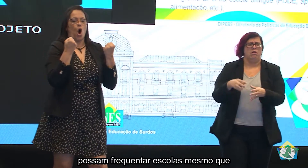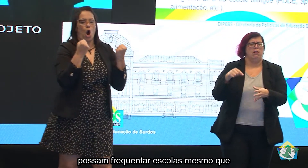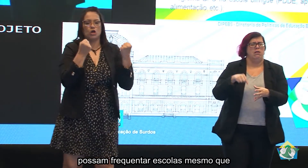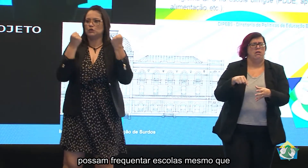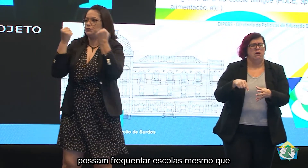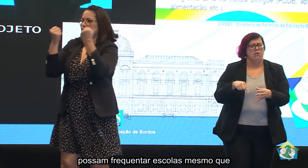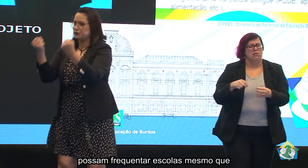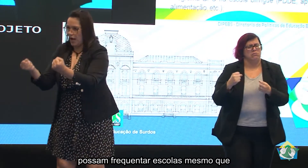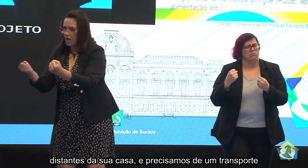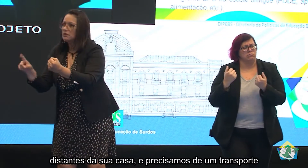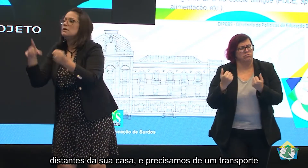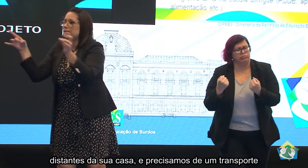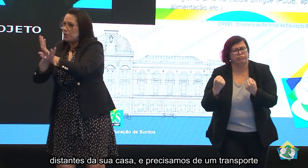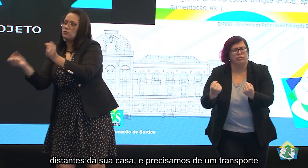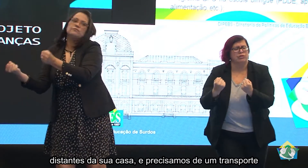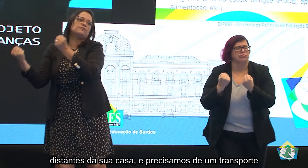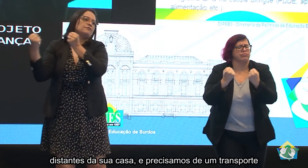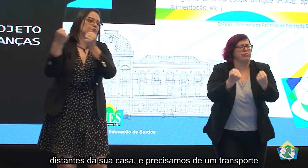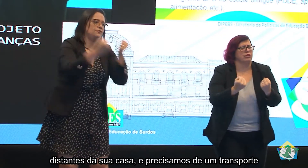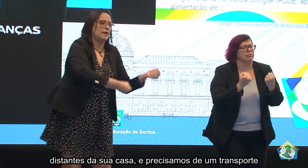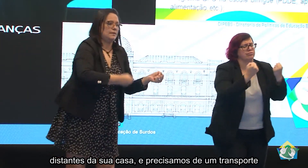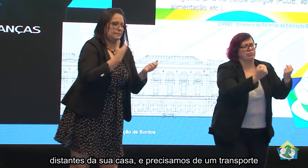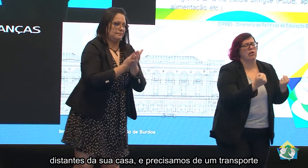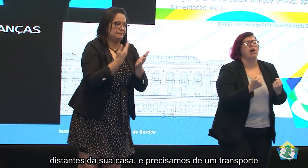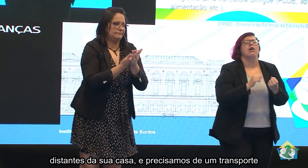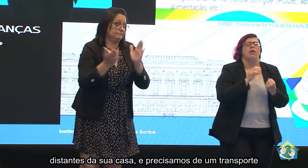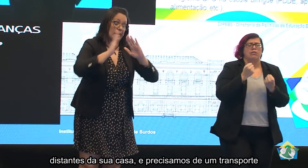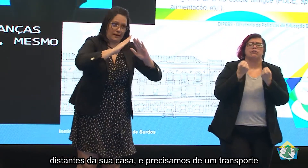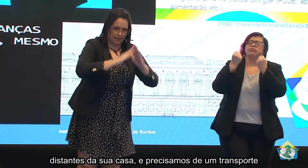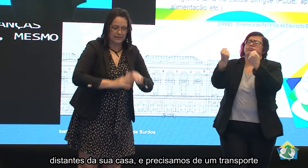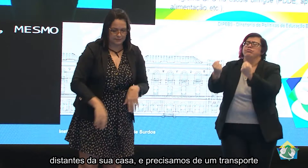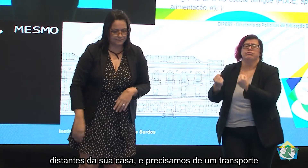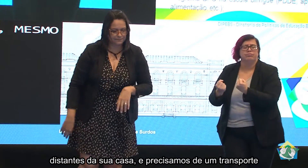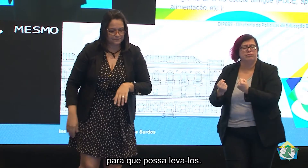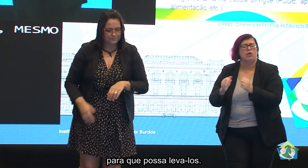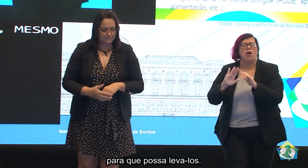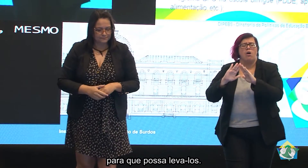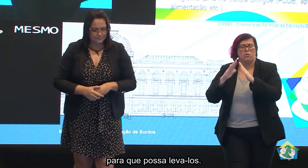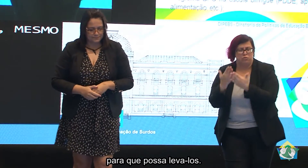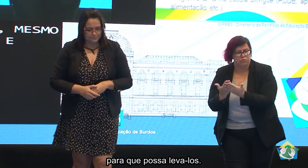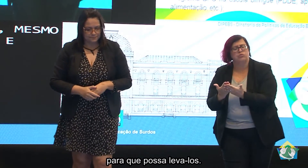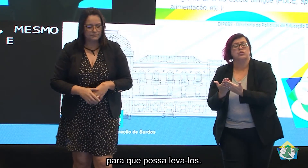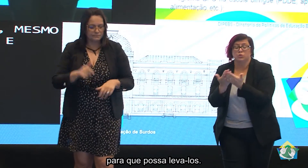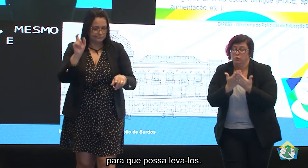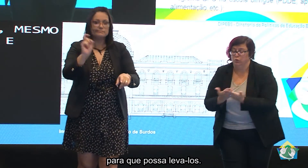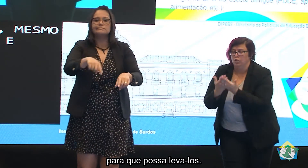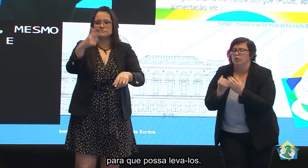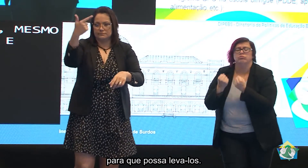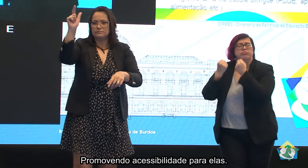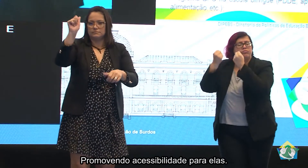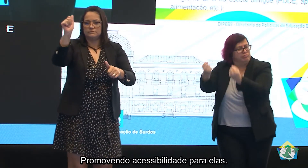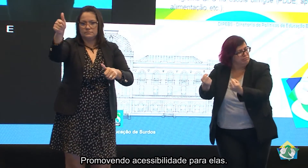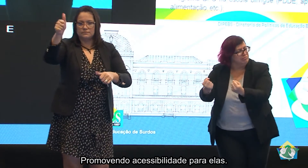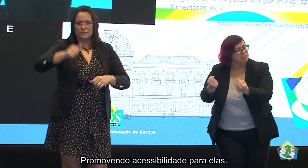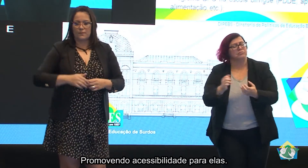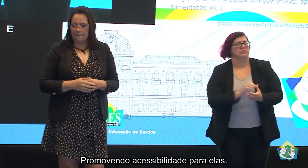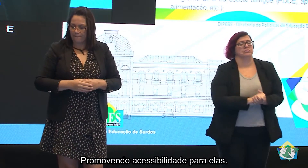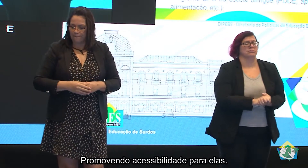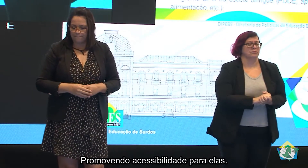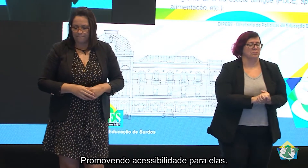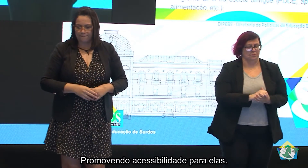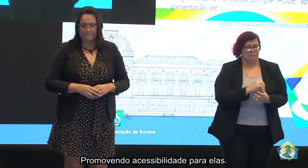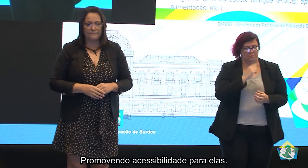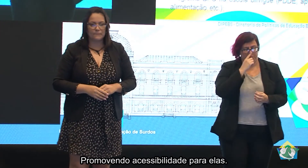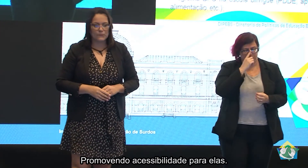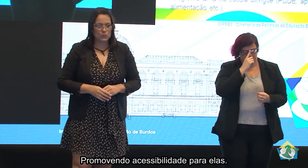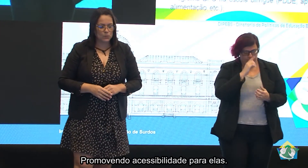escolas, mesmo que distantes da sua casa, e precisamos, então, de um transporte para que possa levá-las, promovendo